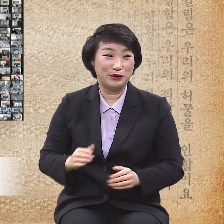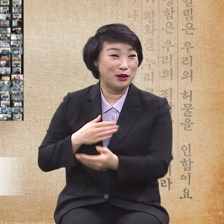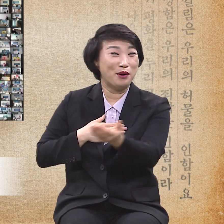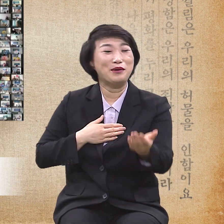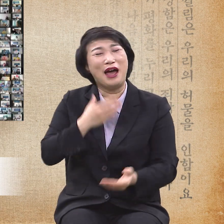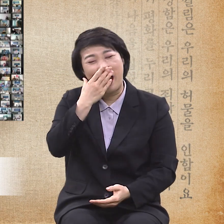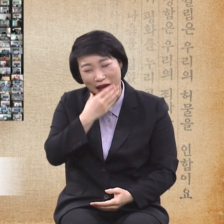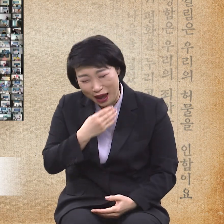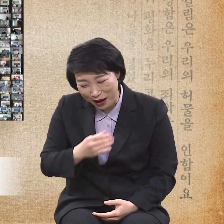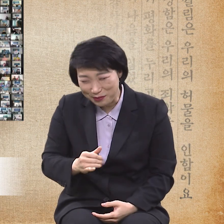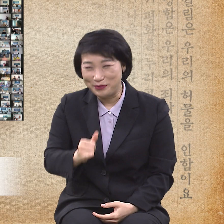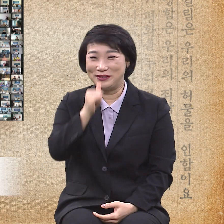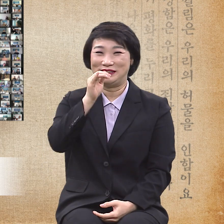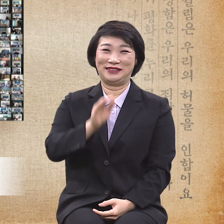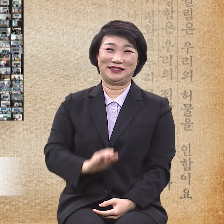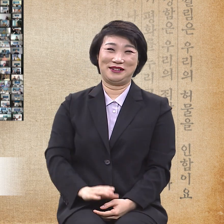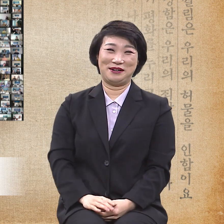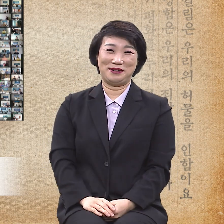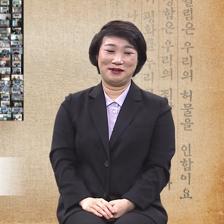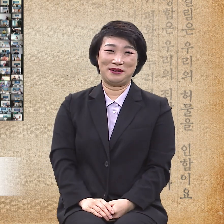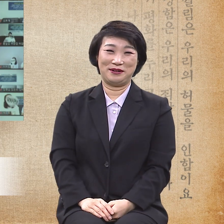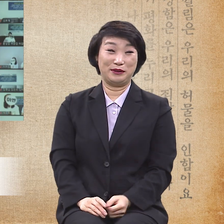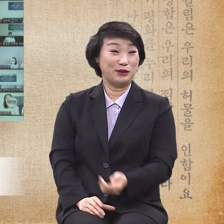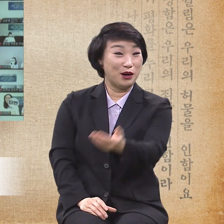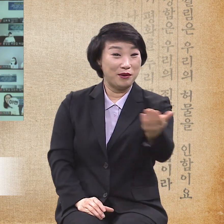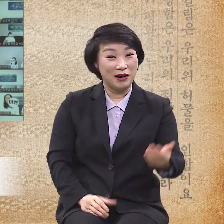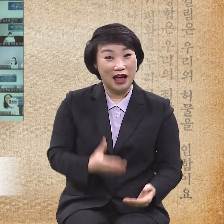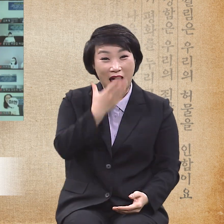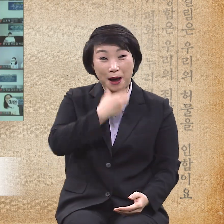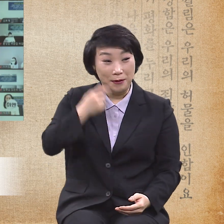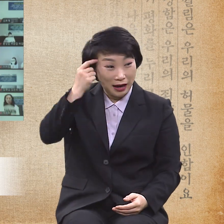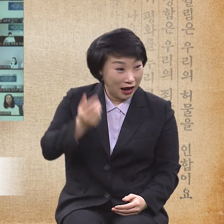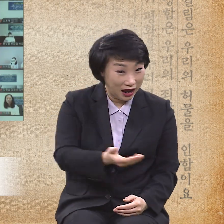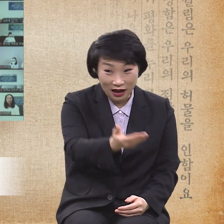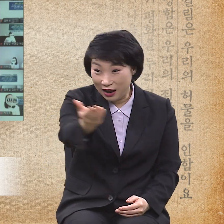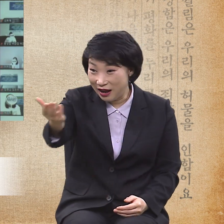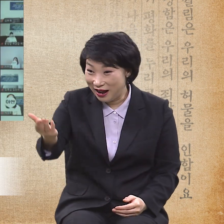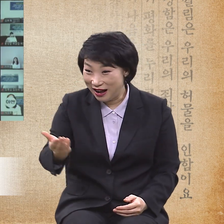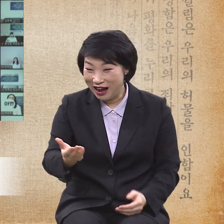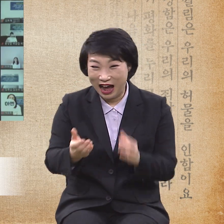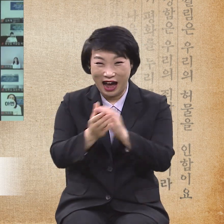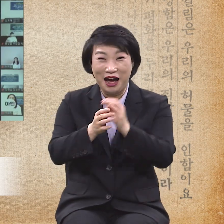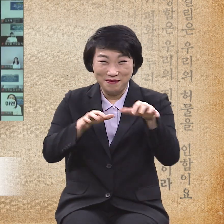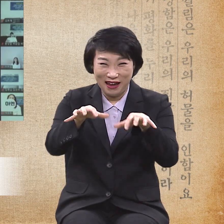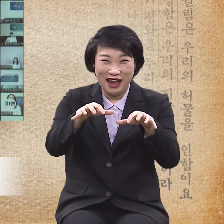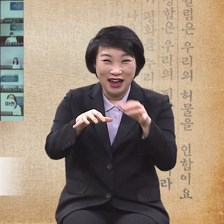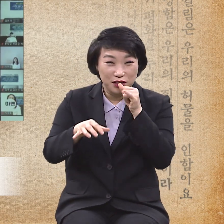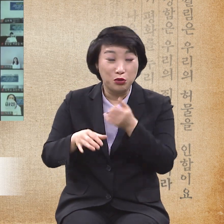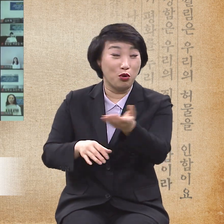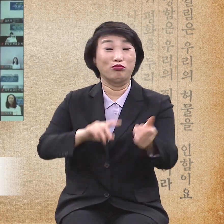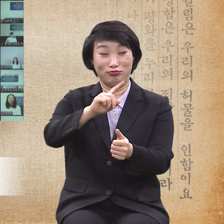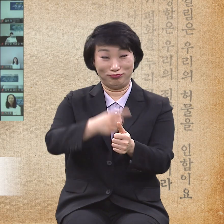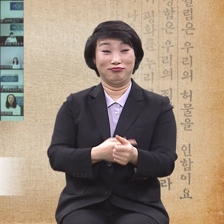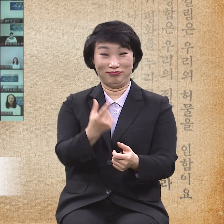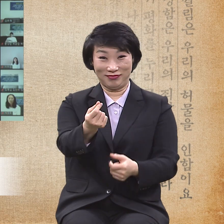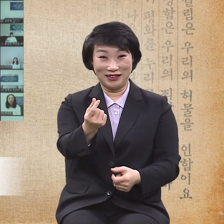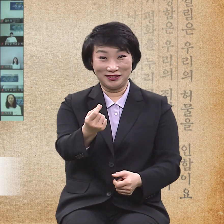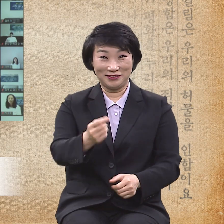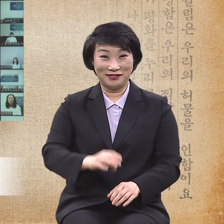얼마나 행복하냐 그 말이에요. 여러분 행복하십니까? 당연히 그래야죠.